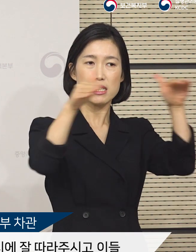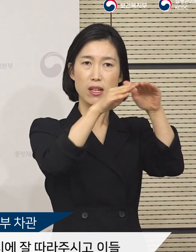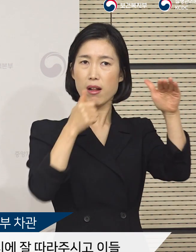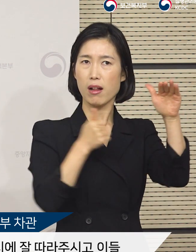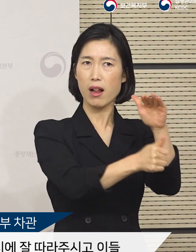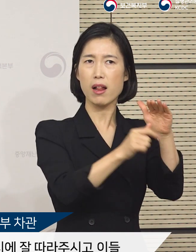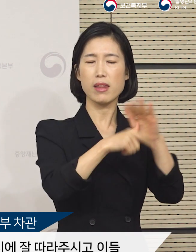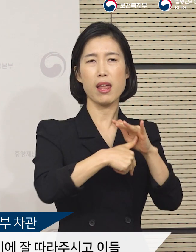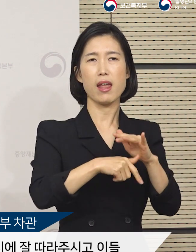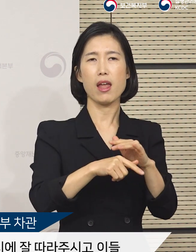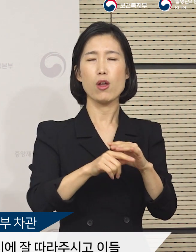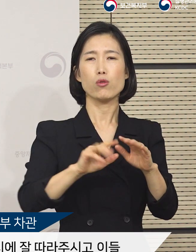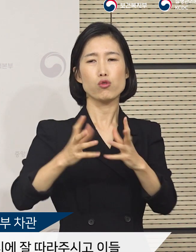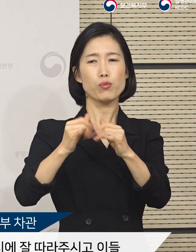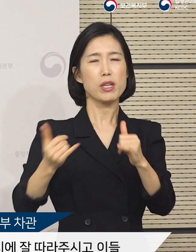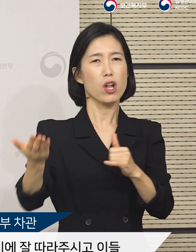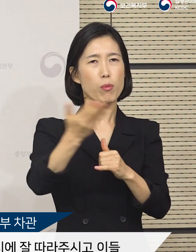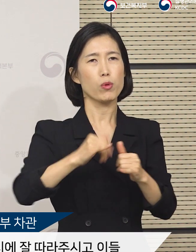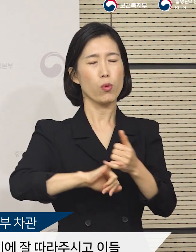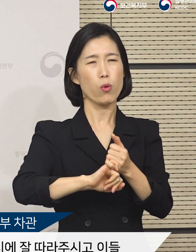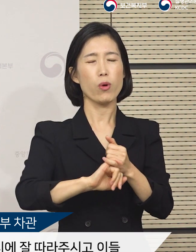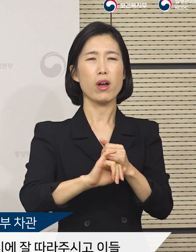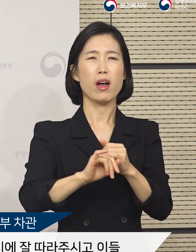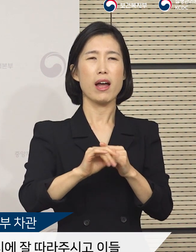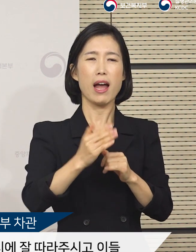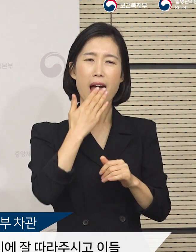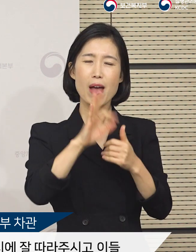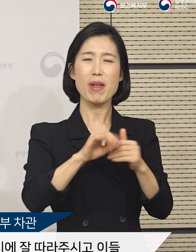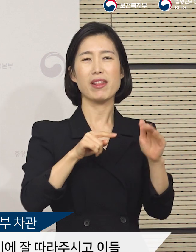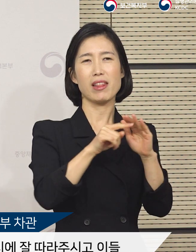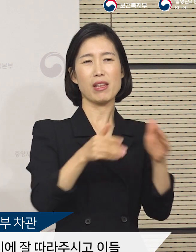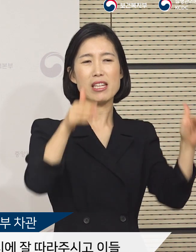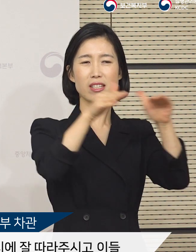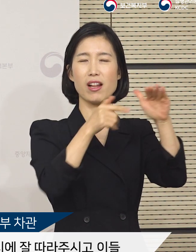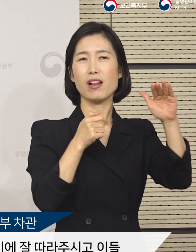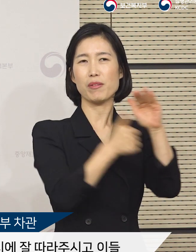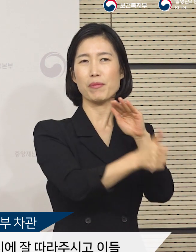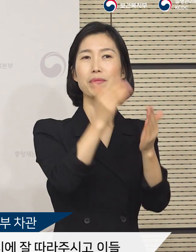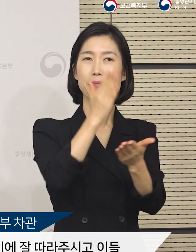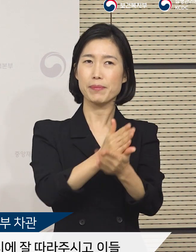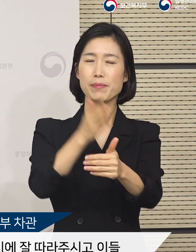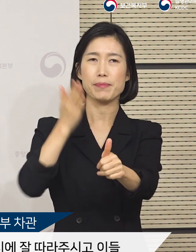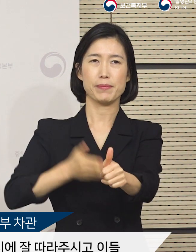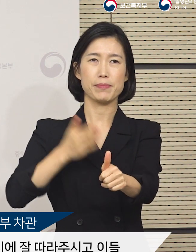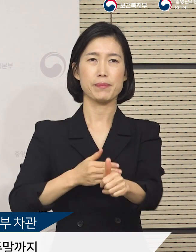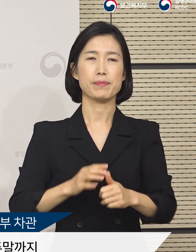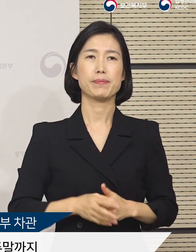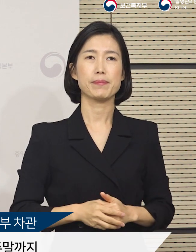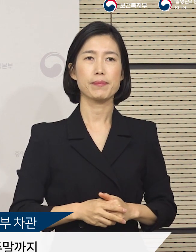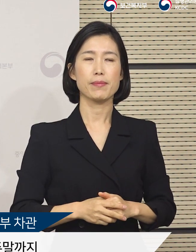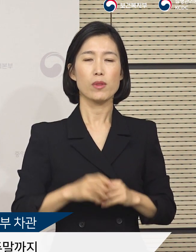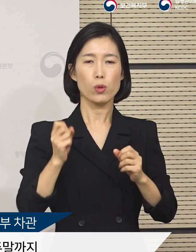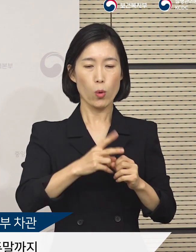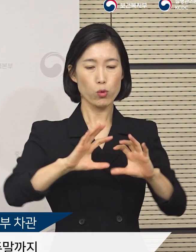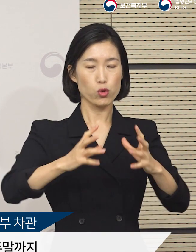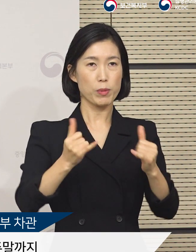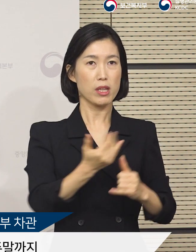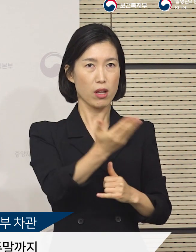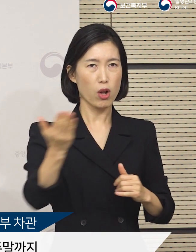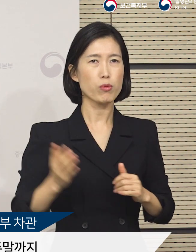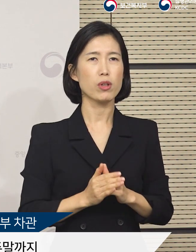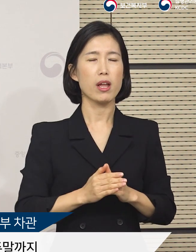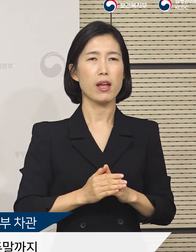이용하는 국민들도 최대한 방문을 자제해 주실 것을 요청드립니다. 또한 국민